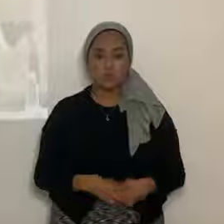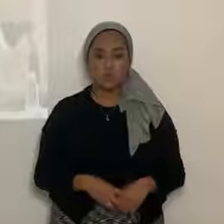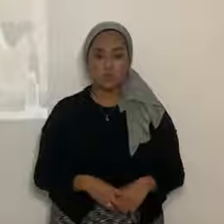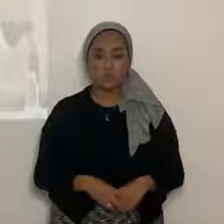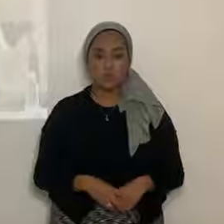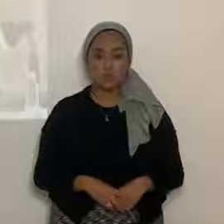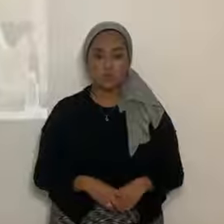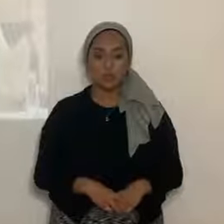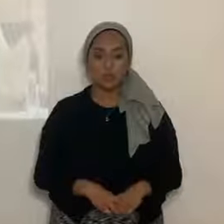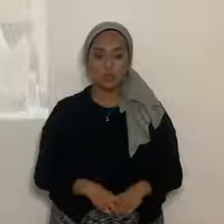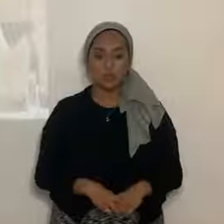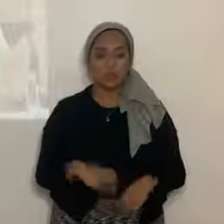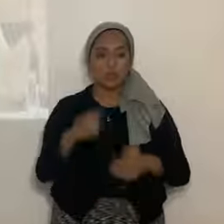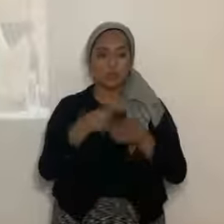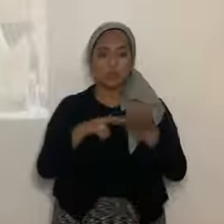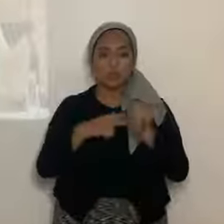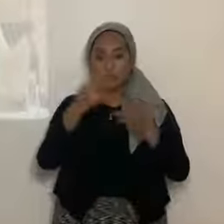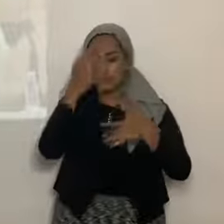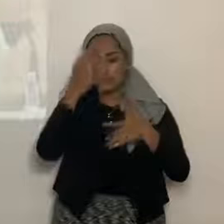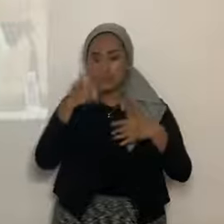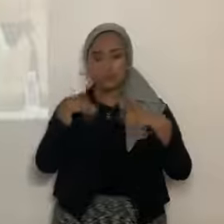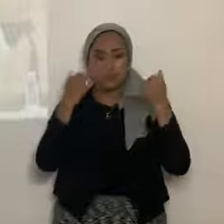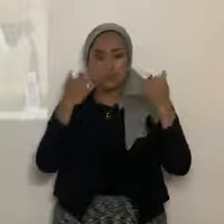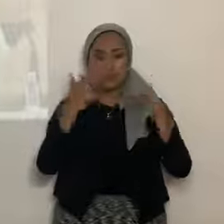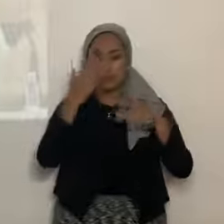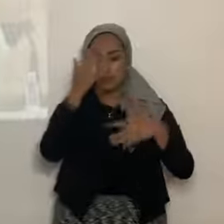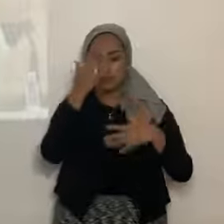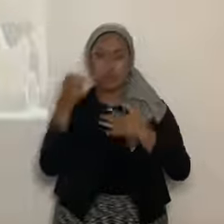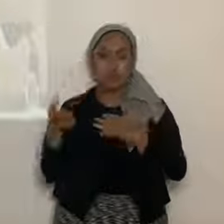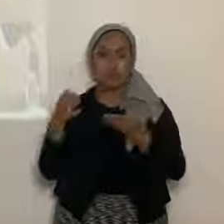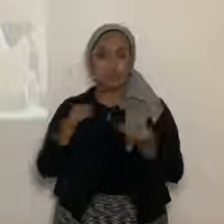¿Y qué es una enfermedad? Hay muchas enfermedades que llevan a la muerte.